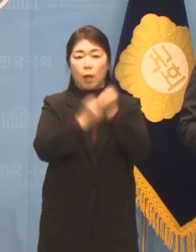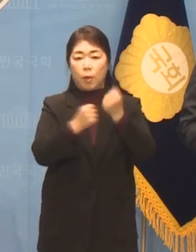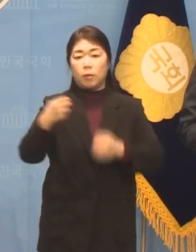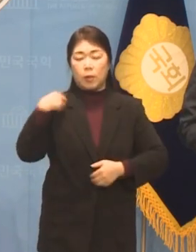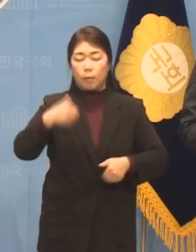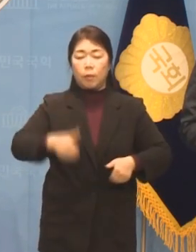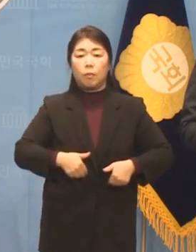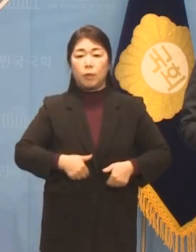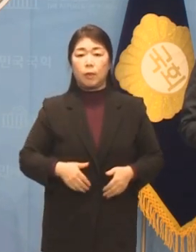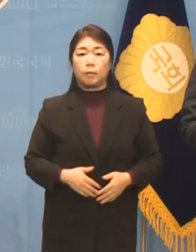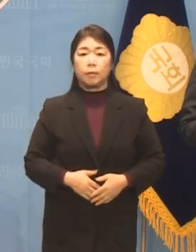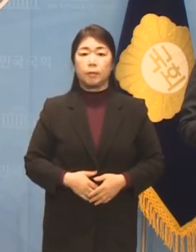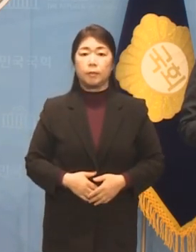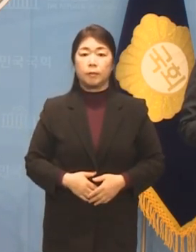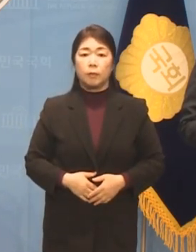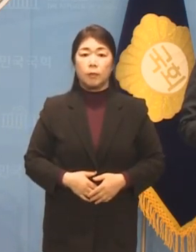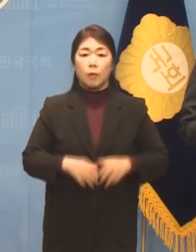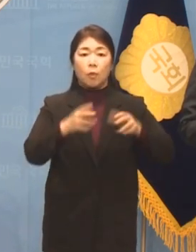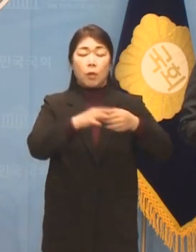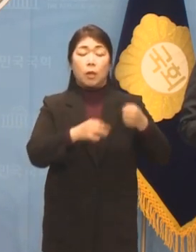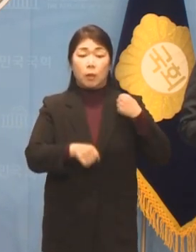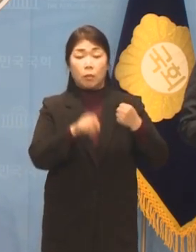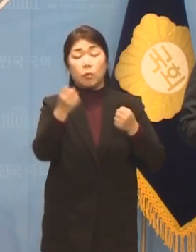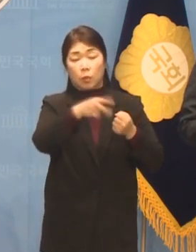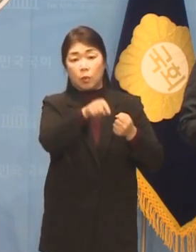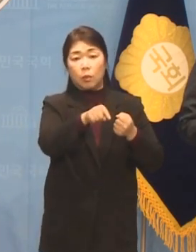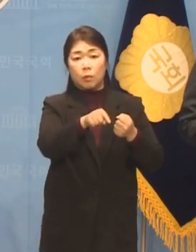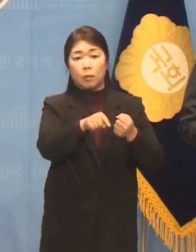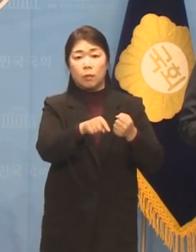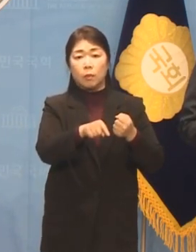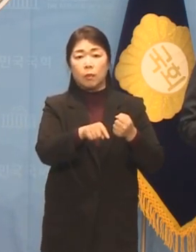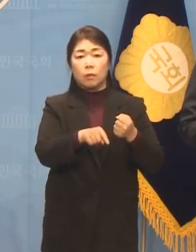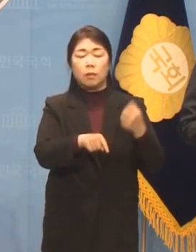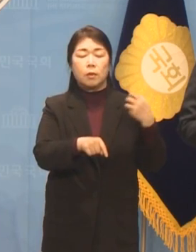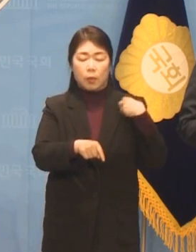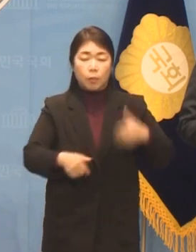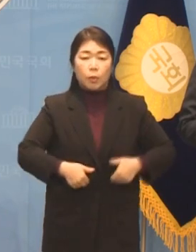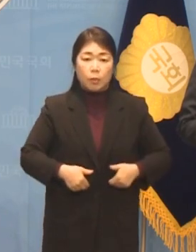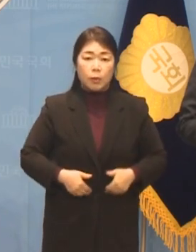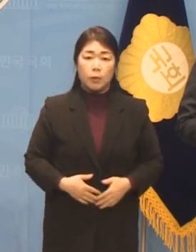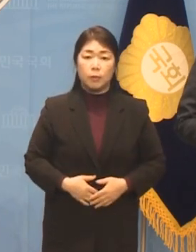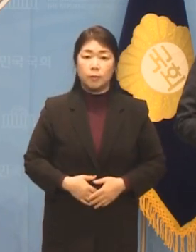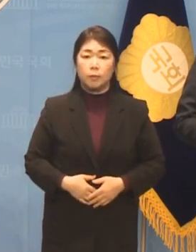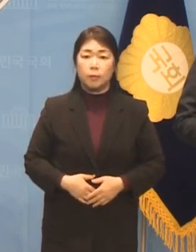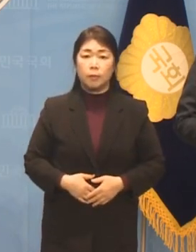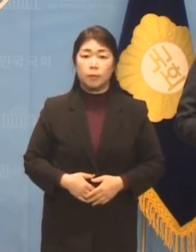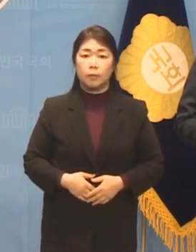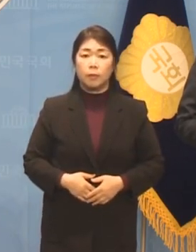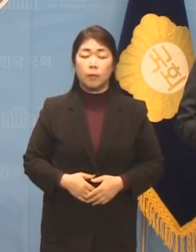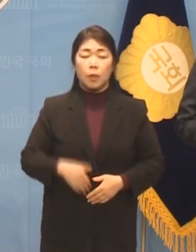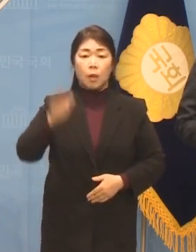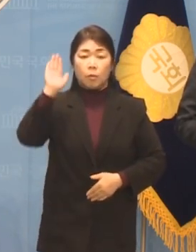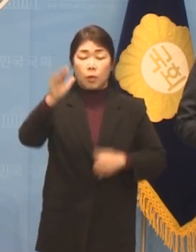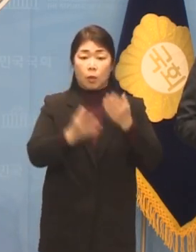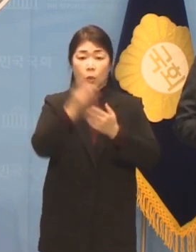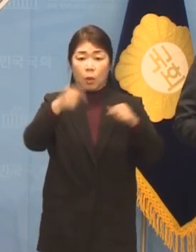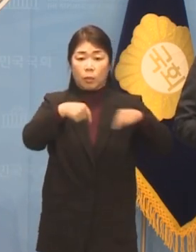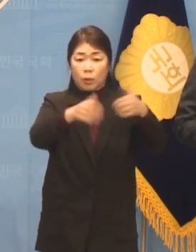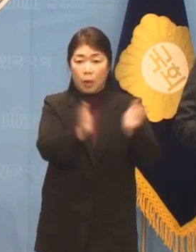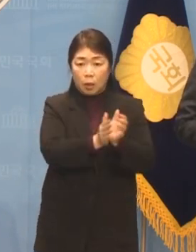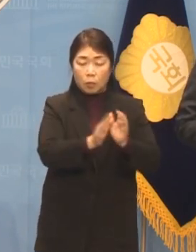것입니다. 국민의힘 또한 이번 판결에서 자유로울 수 없습니다. 국민의힘 전신이었던 미래통합당의